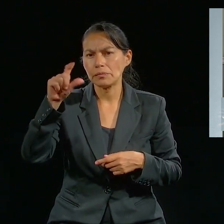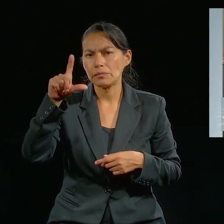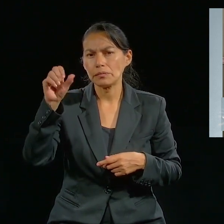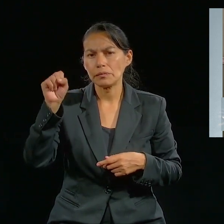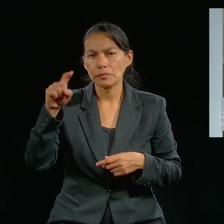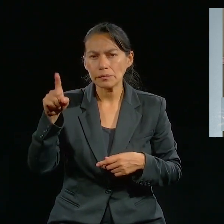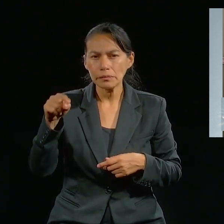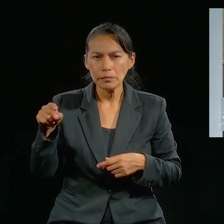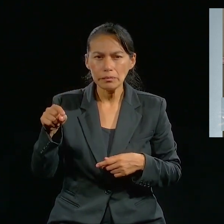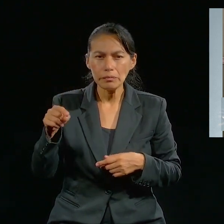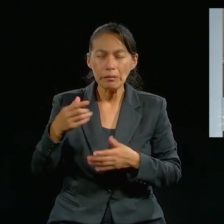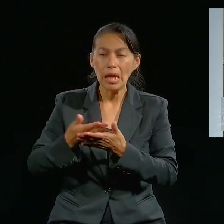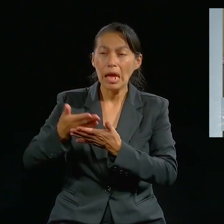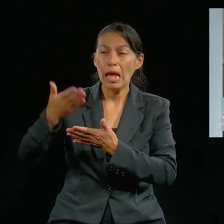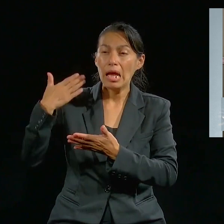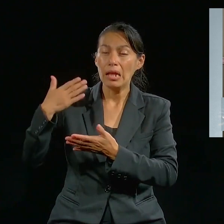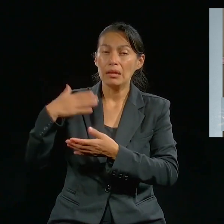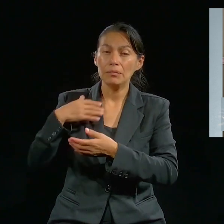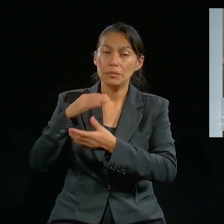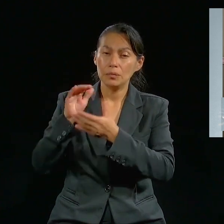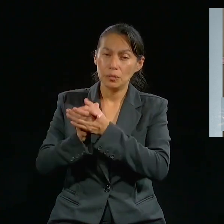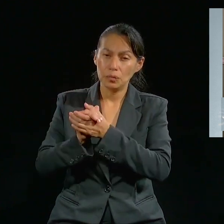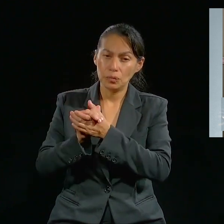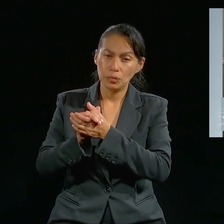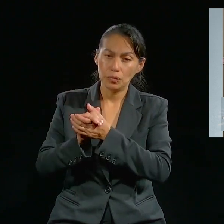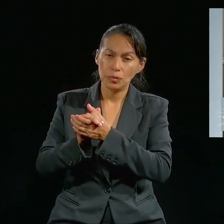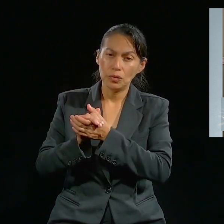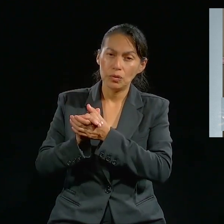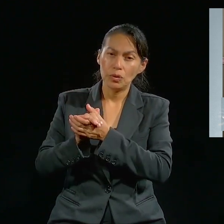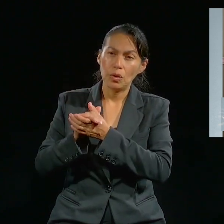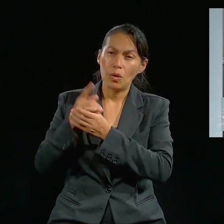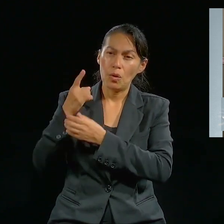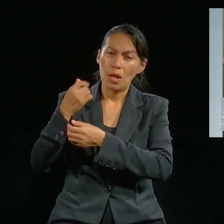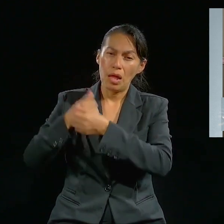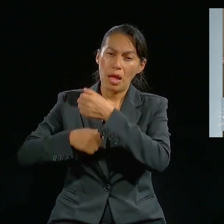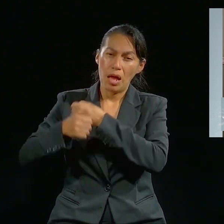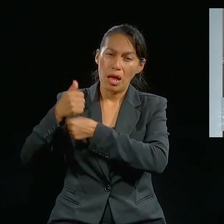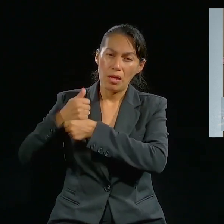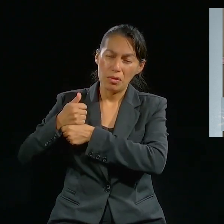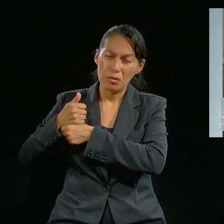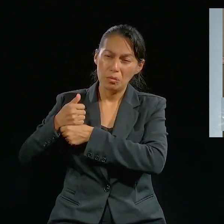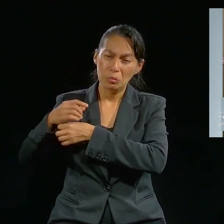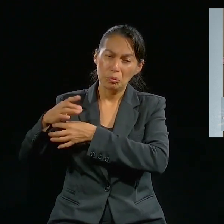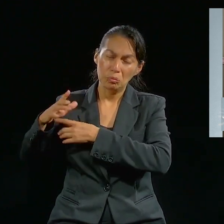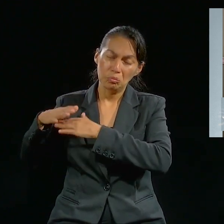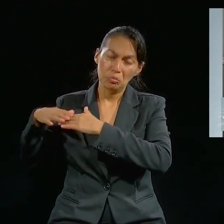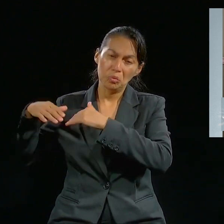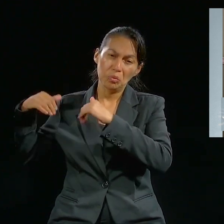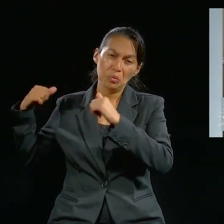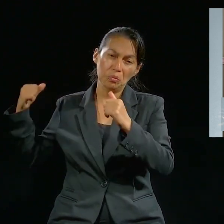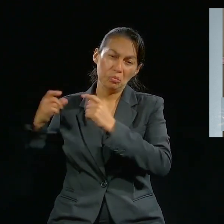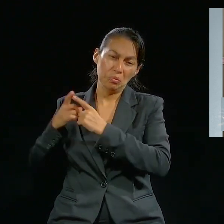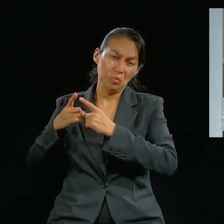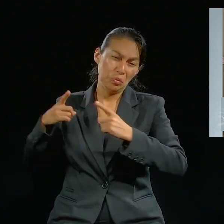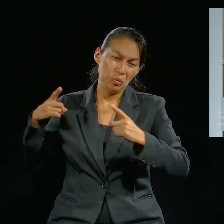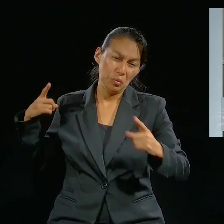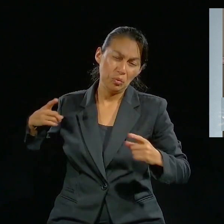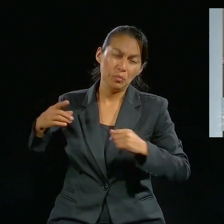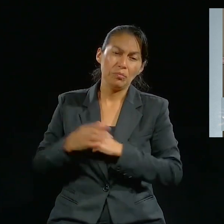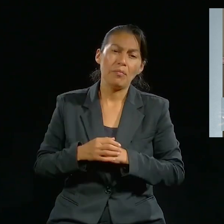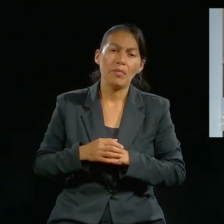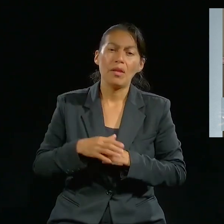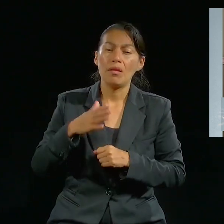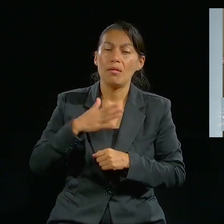abandonó el hogar hace más de un año Dios lo guíe y toque su corazón por mi hijita quien